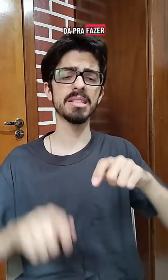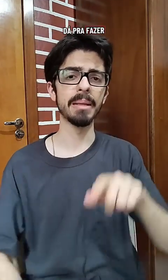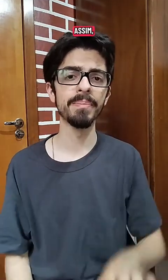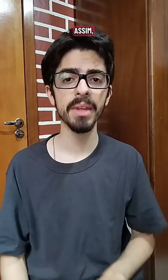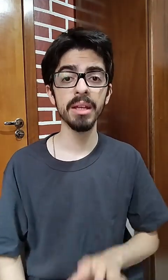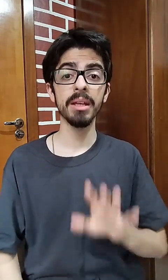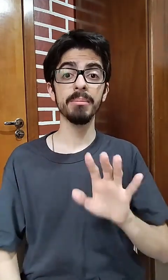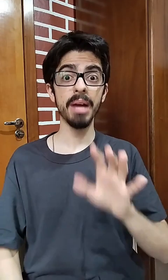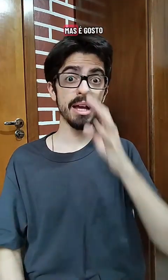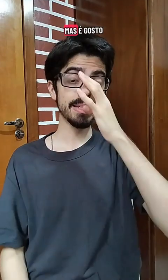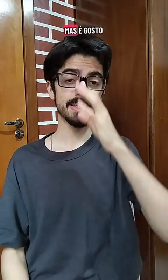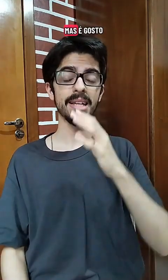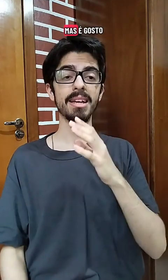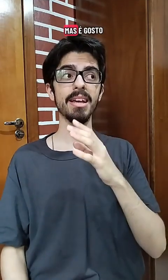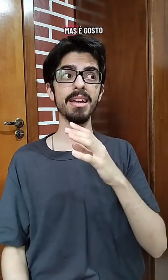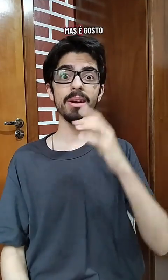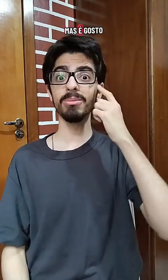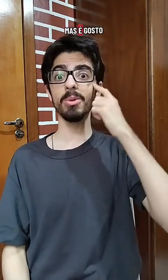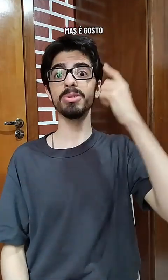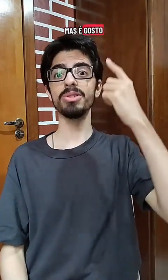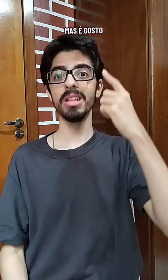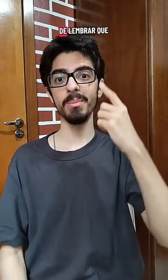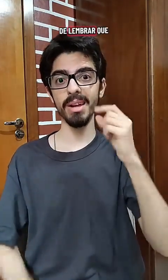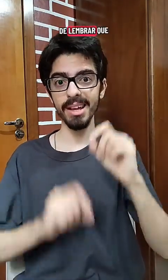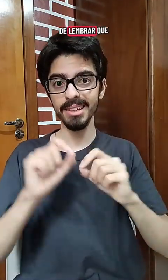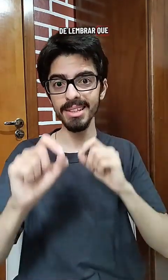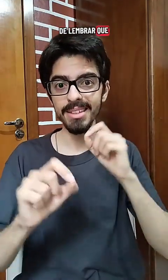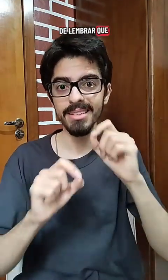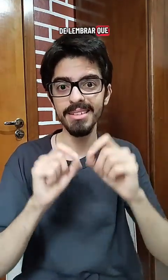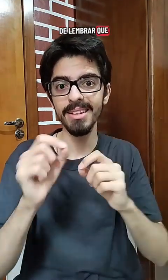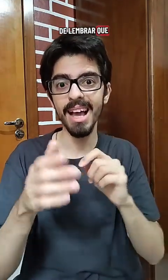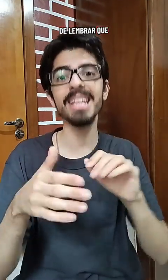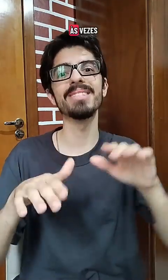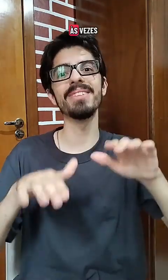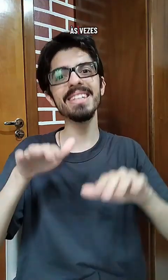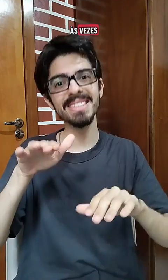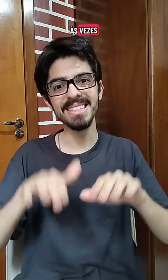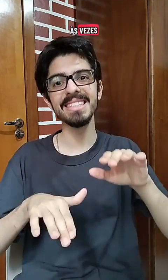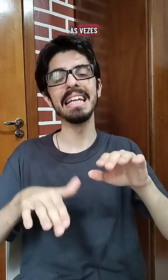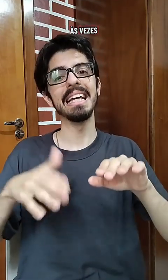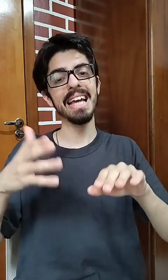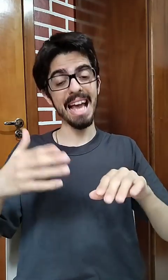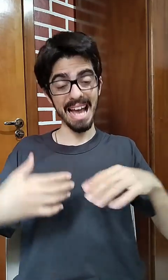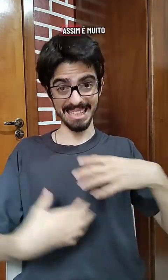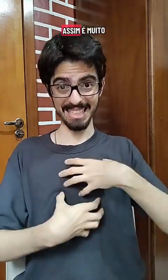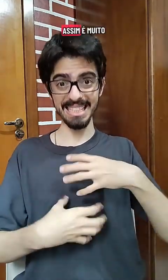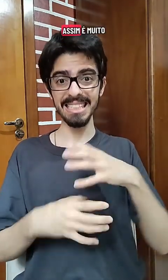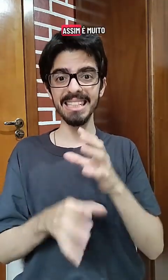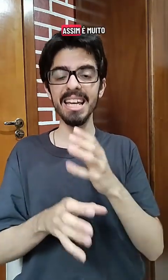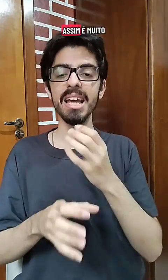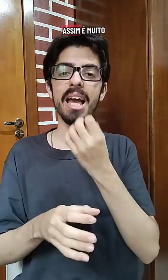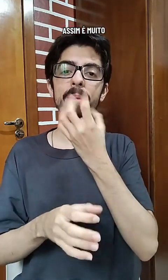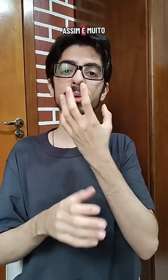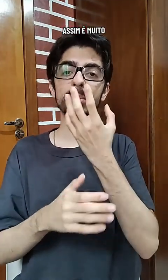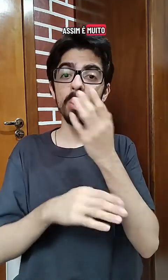assim. Mas, gosto de lembrar que, às vezes, assim é muito bom